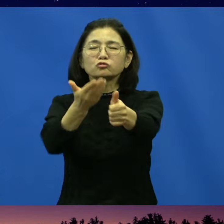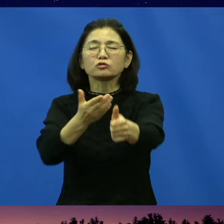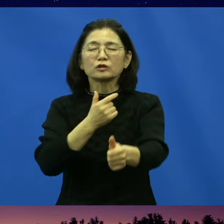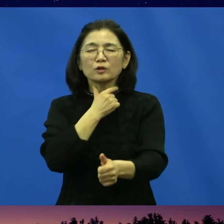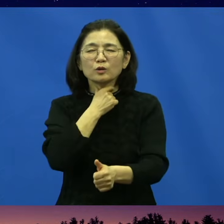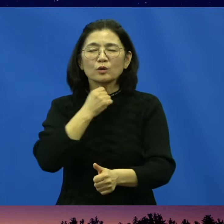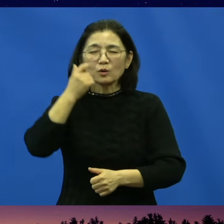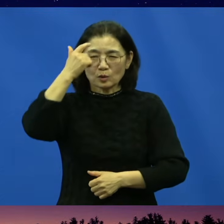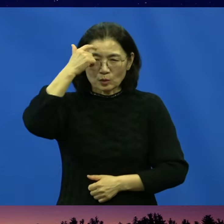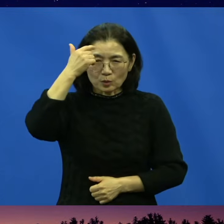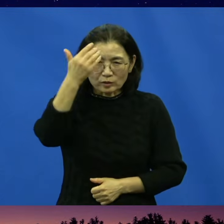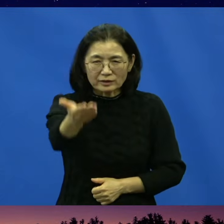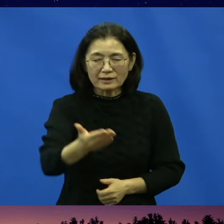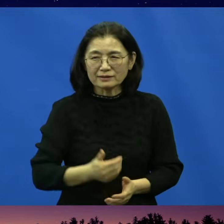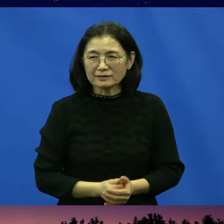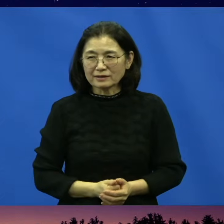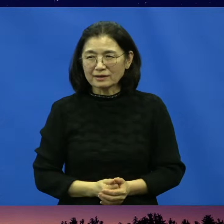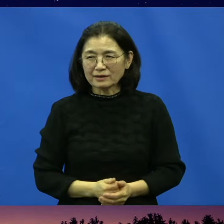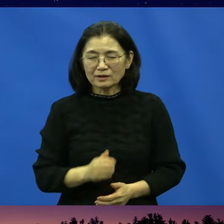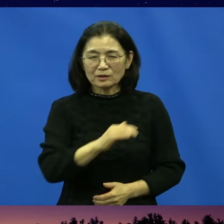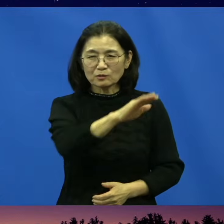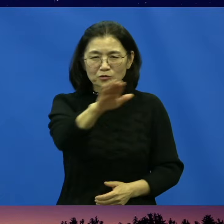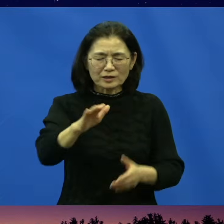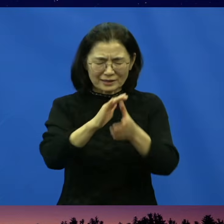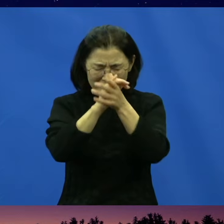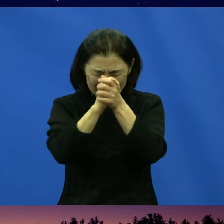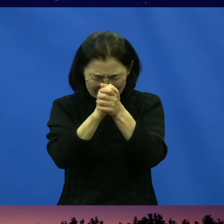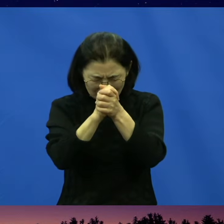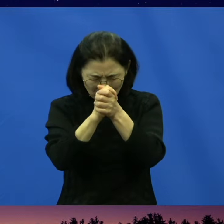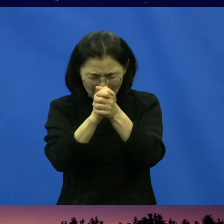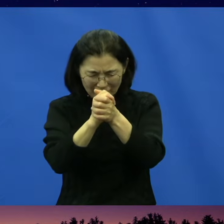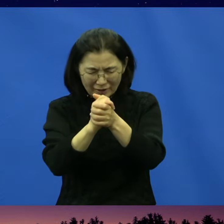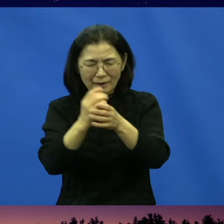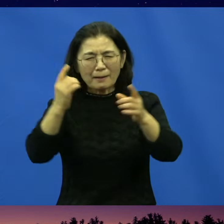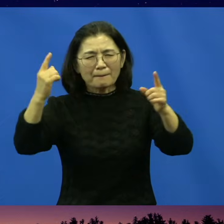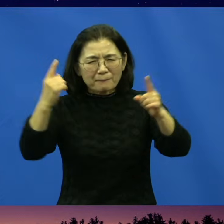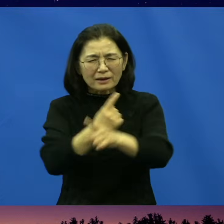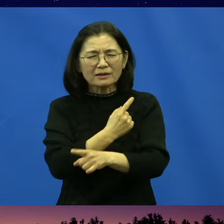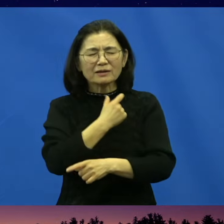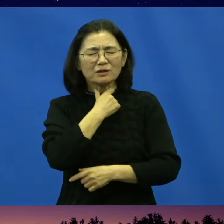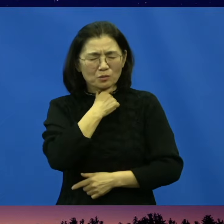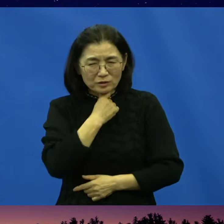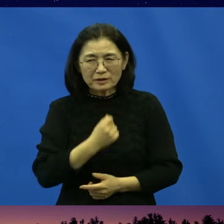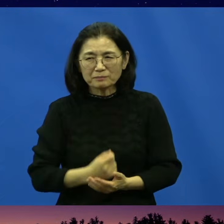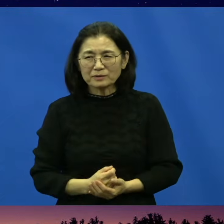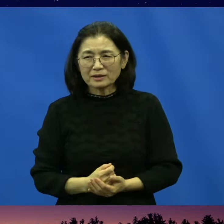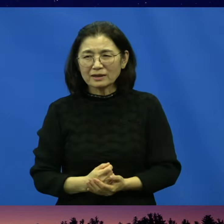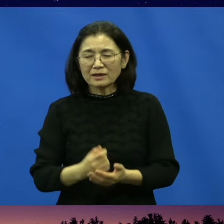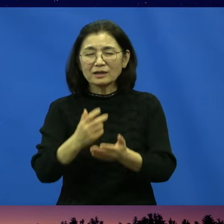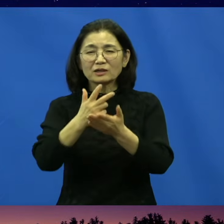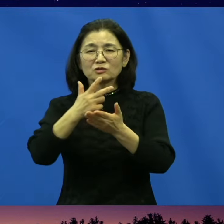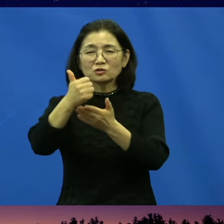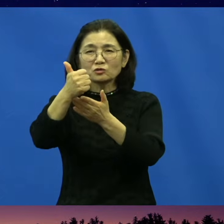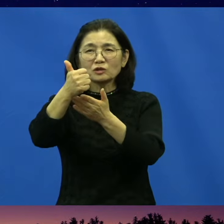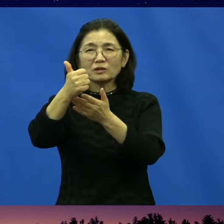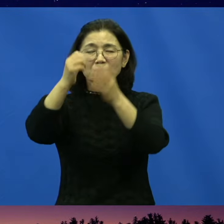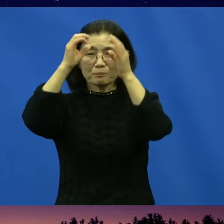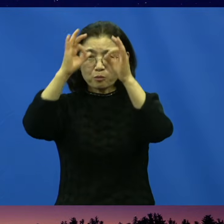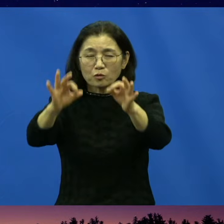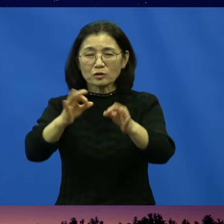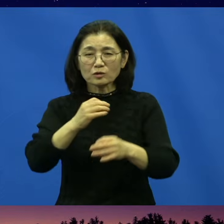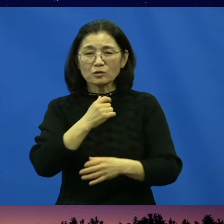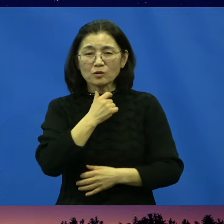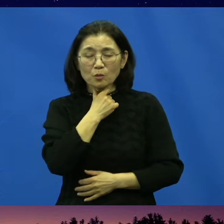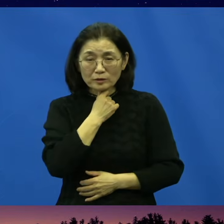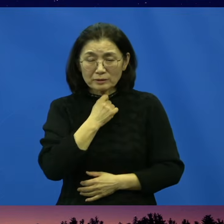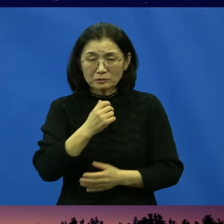밤에 우리의 기도가 달라지기를 원합니다. 주님, 제가 보기를 원합니다. 주님이 누구이신지